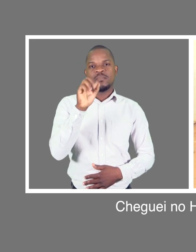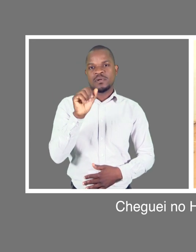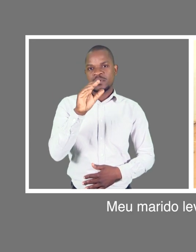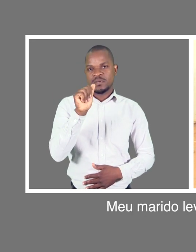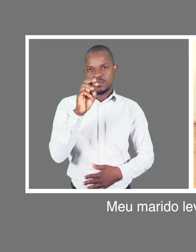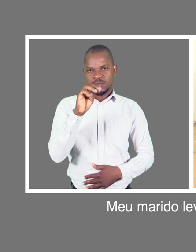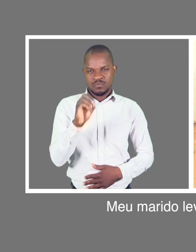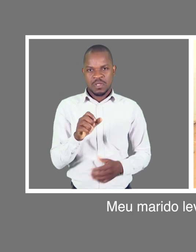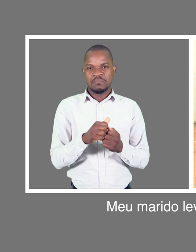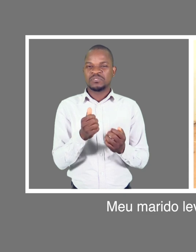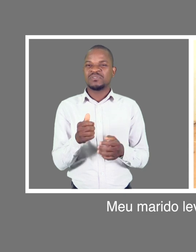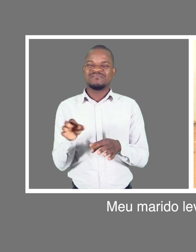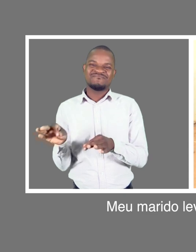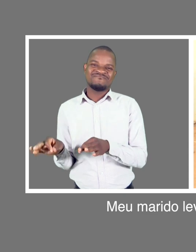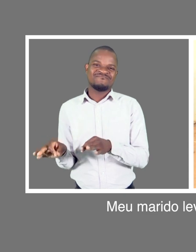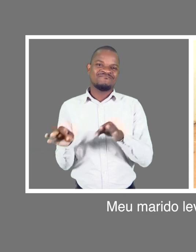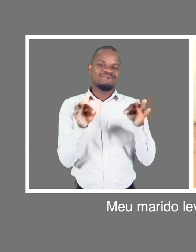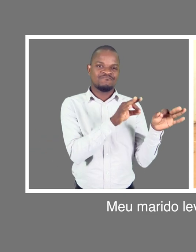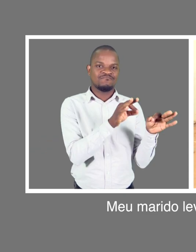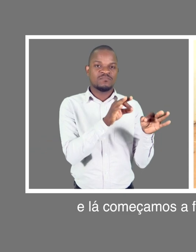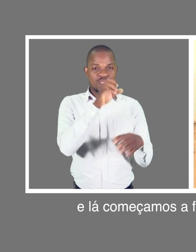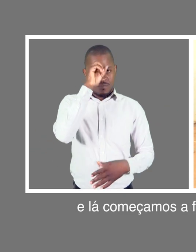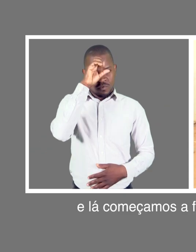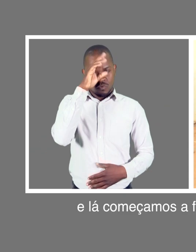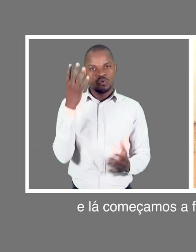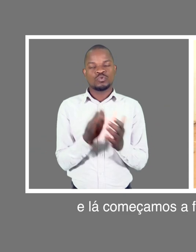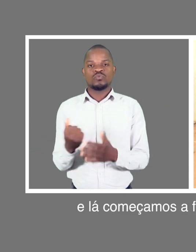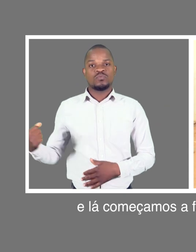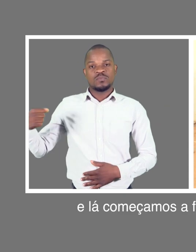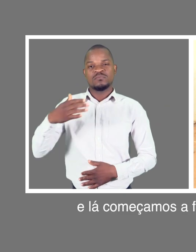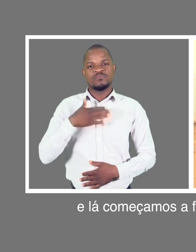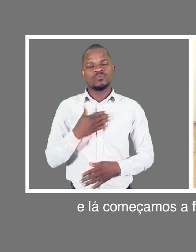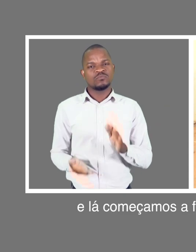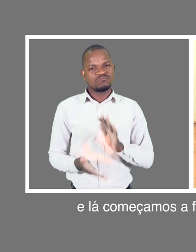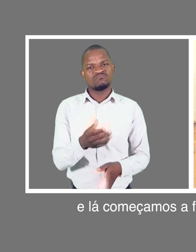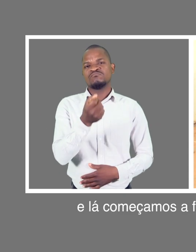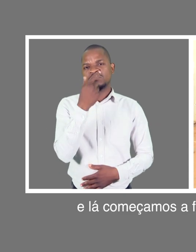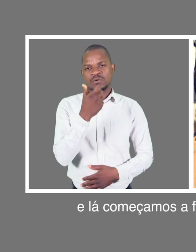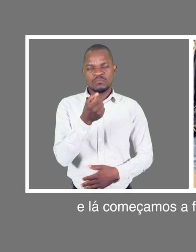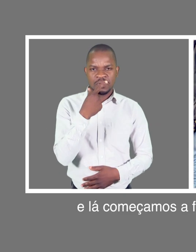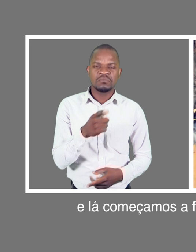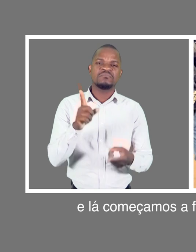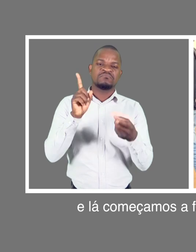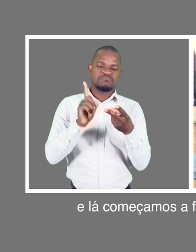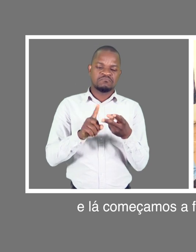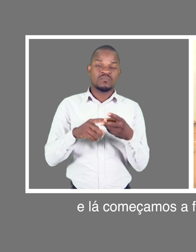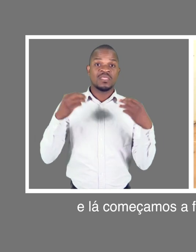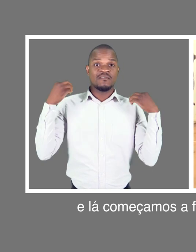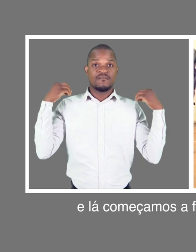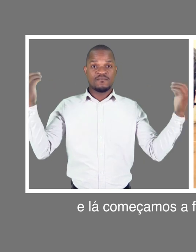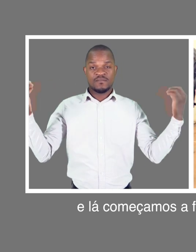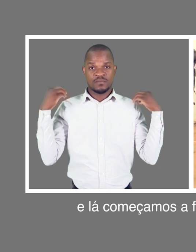resultado. Então, meu marido me levou para a do Sul. Então, da África do Sul, aí começamos a fazer tratamento e a